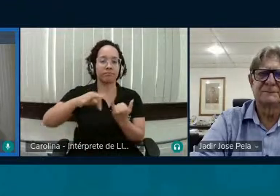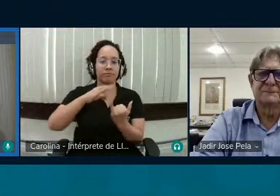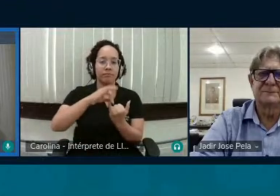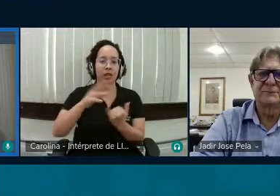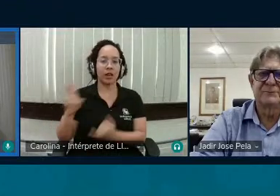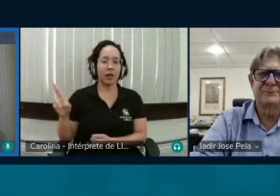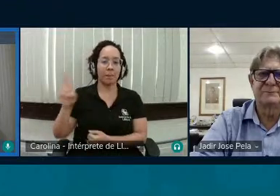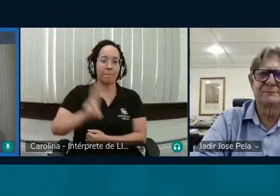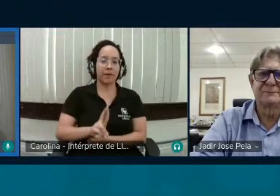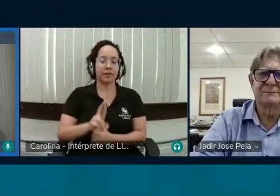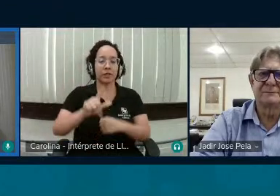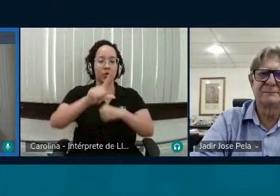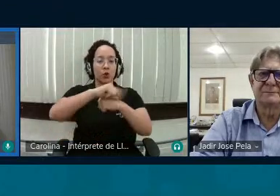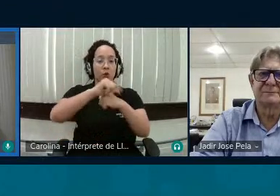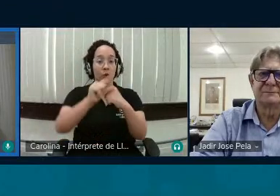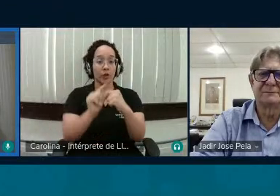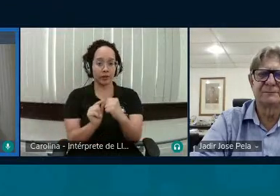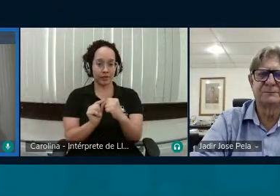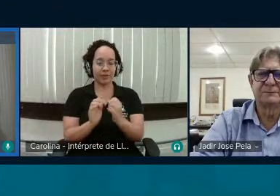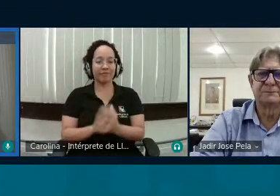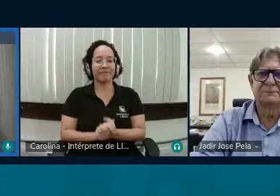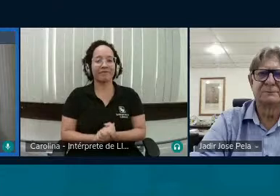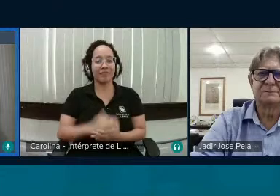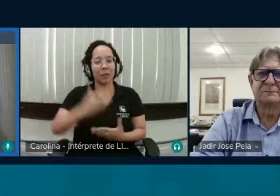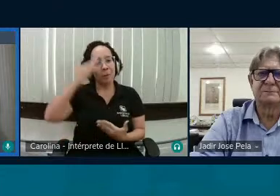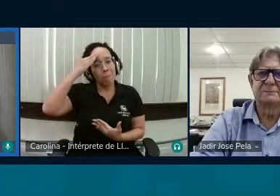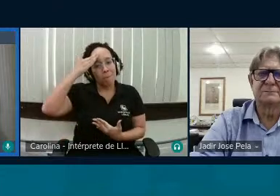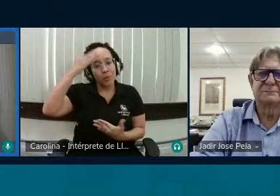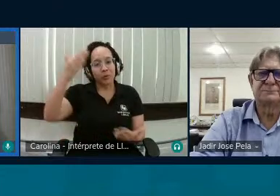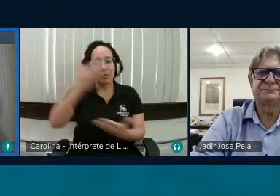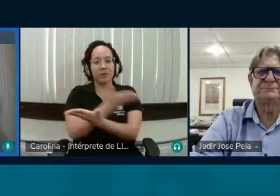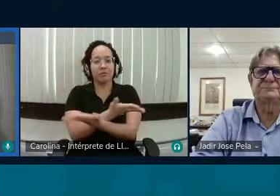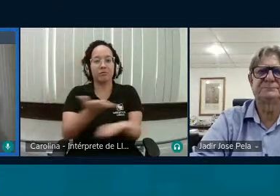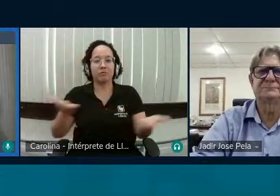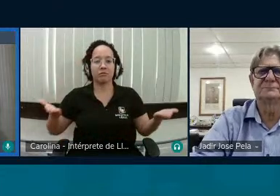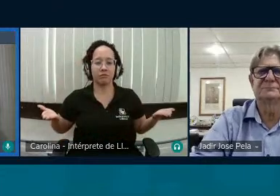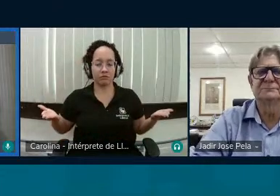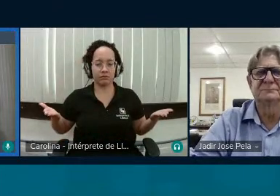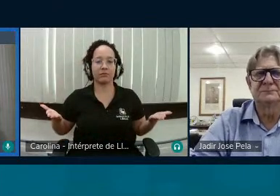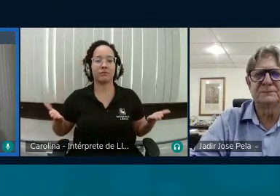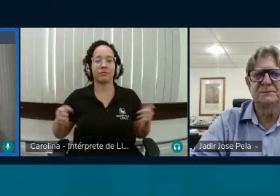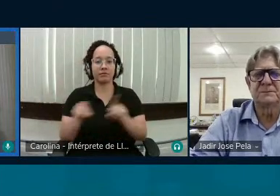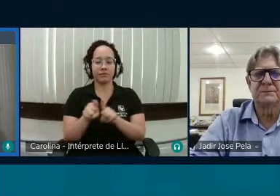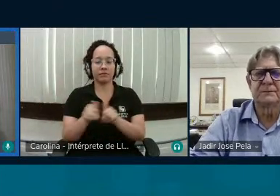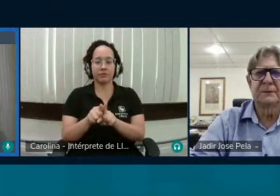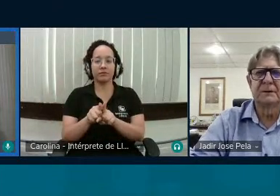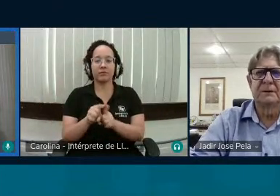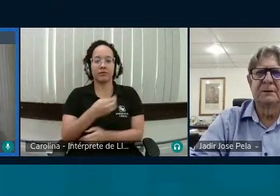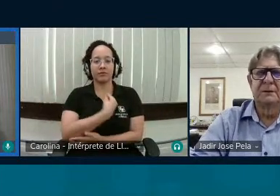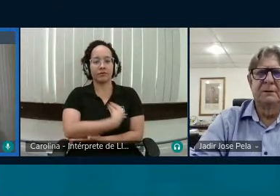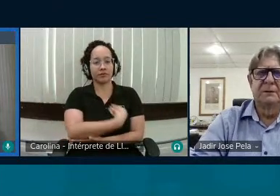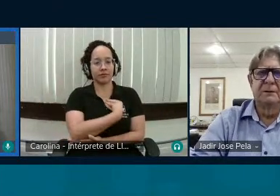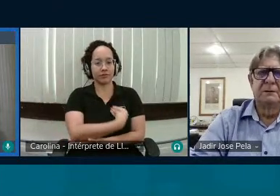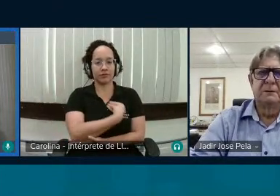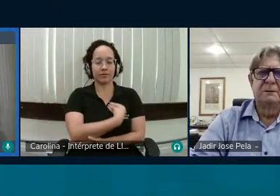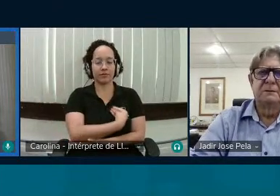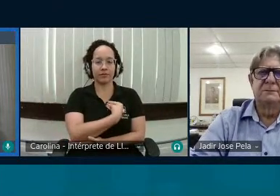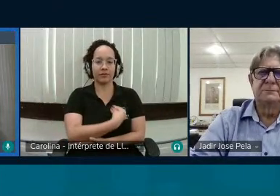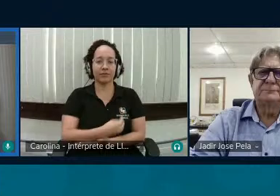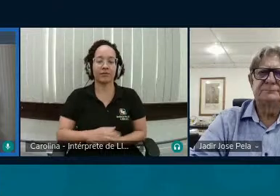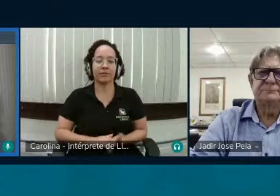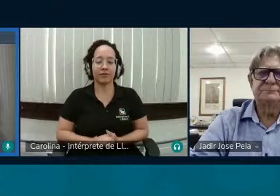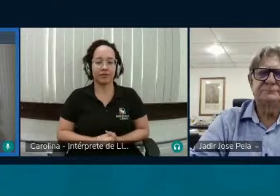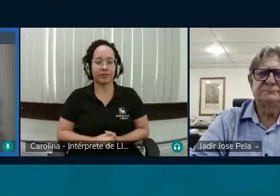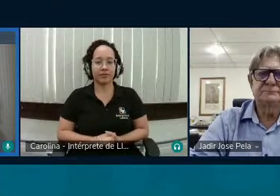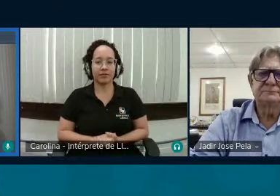CONIF. Agradecemos aí mais uma vez pela fala das autoridades, pela presença também, e nesse momento, né, as autoridades tomem